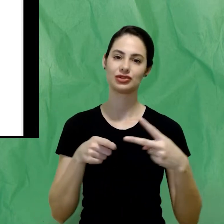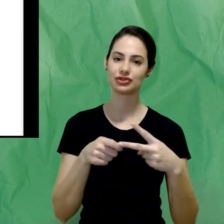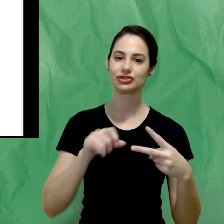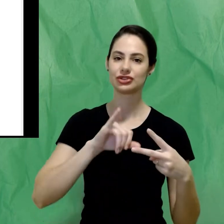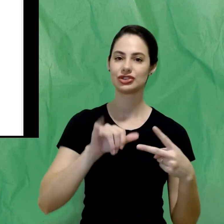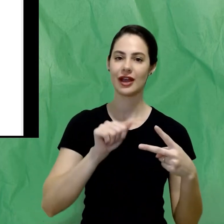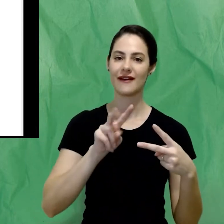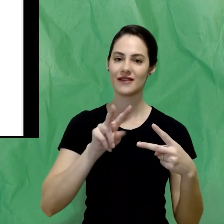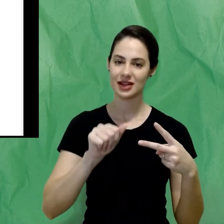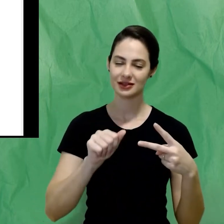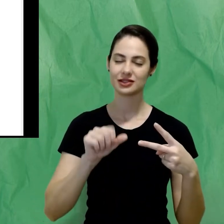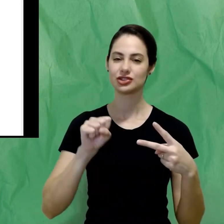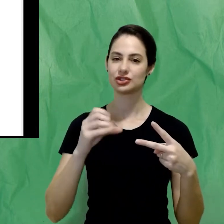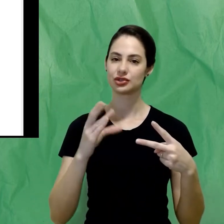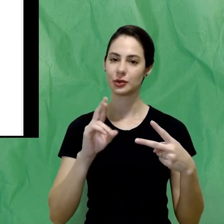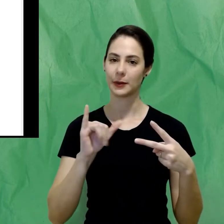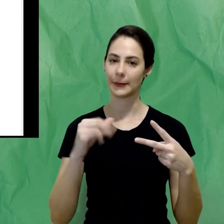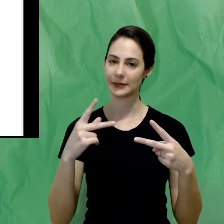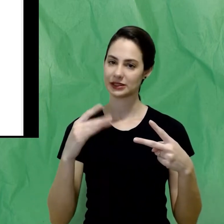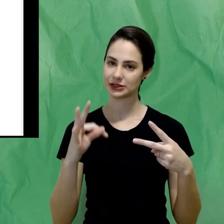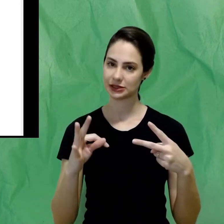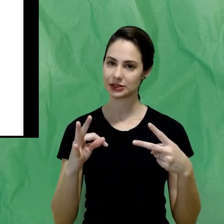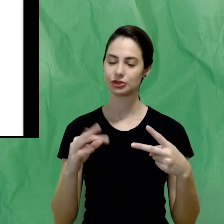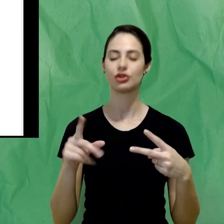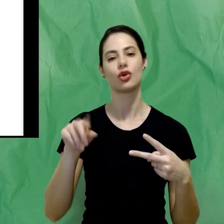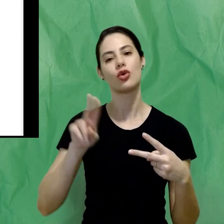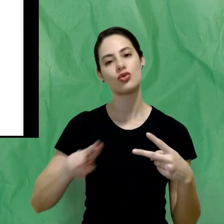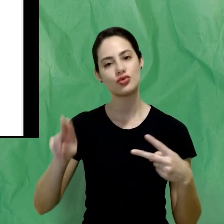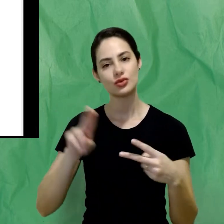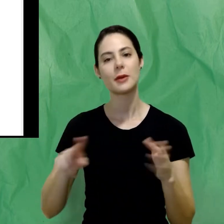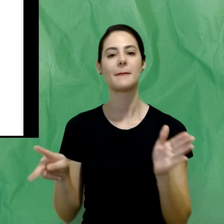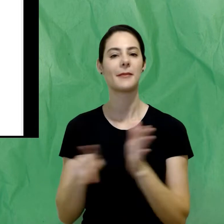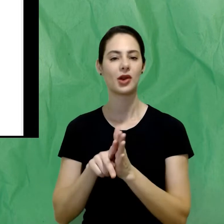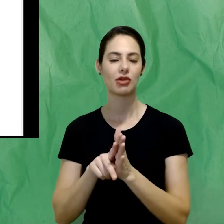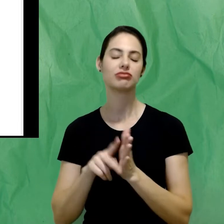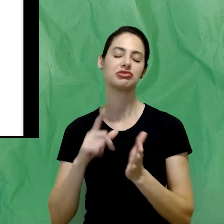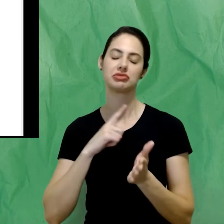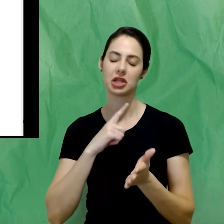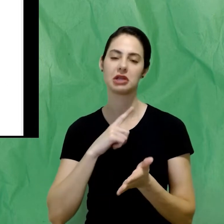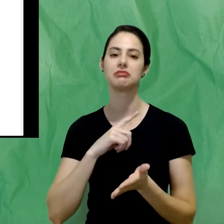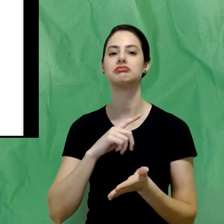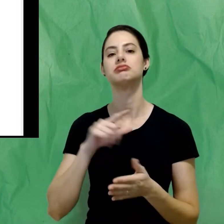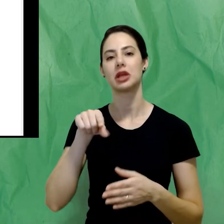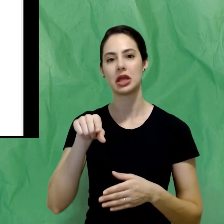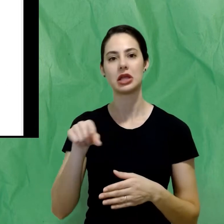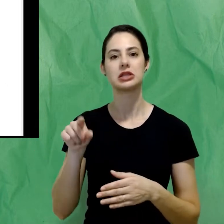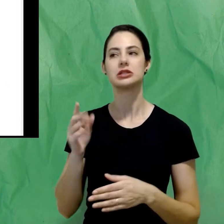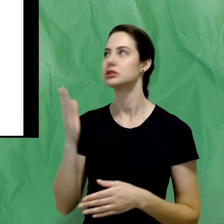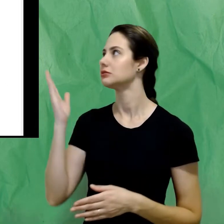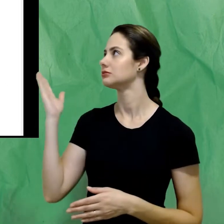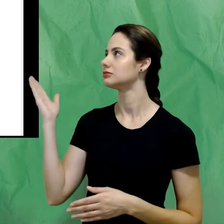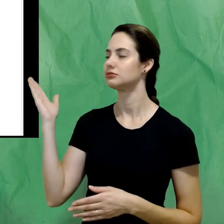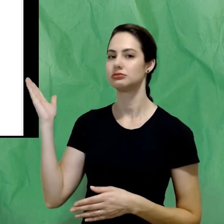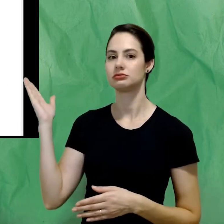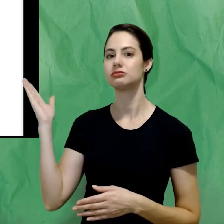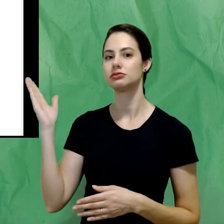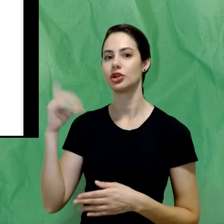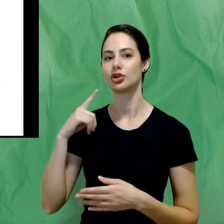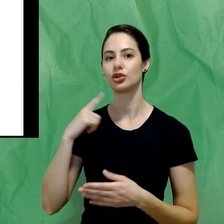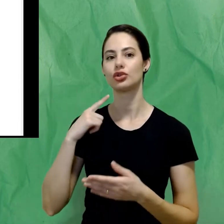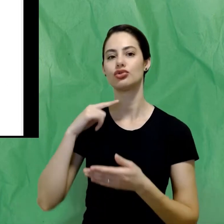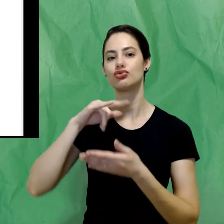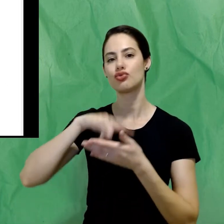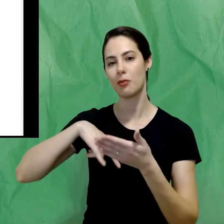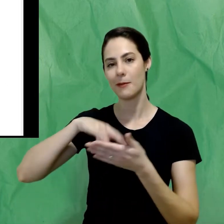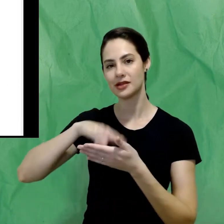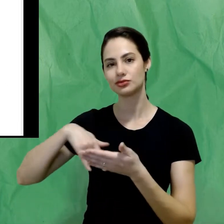de uma página HTML e utilizando os recursos que o navegador oferece para a gente. Nessa página de documentação, a gente